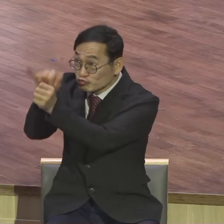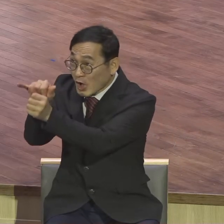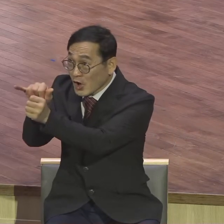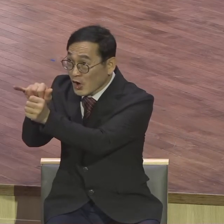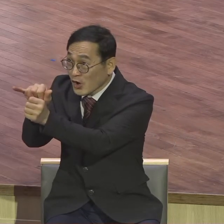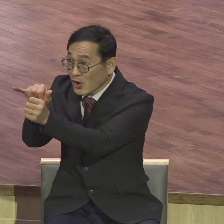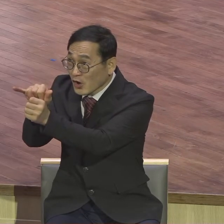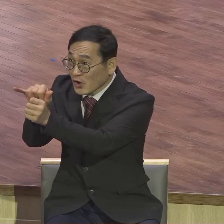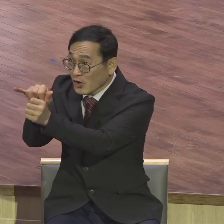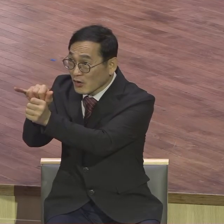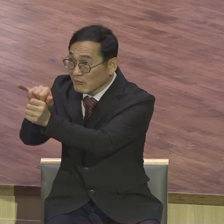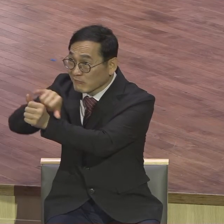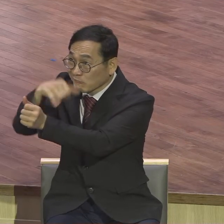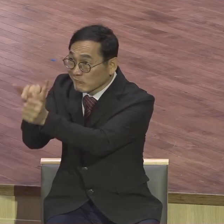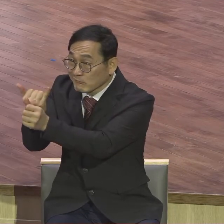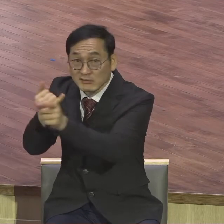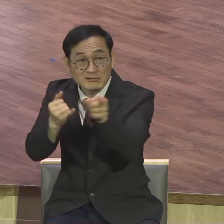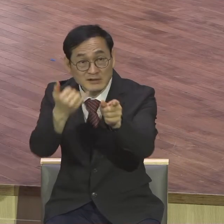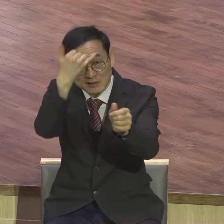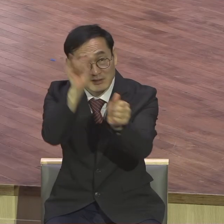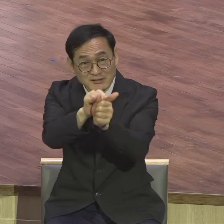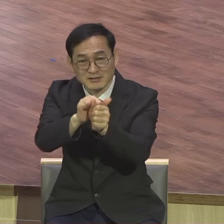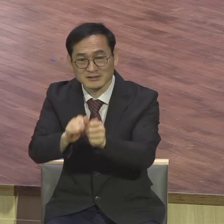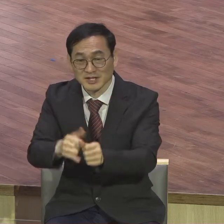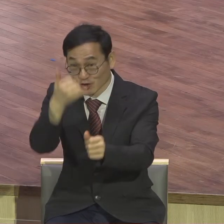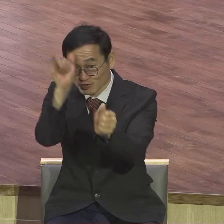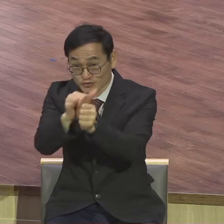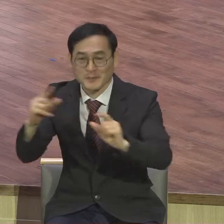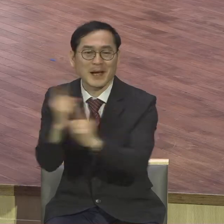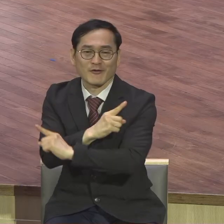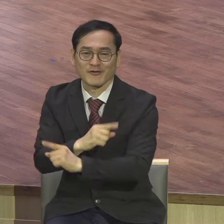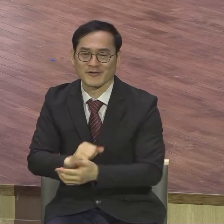믿음의 대상을 바꿨다 이런 뜻이.